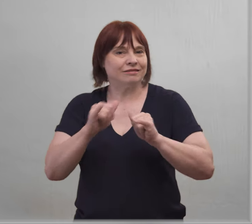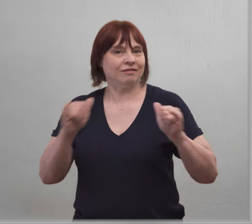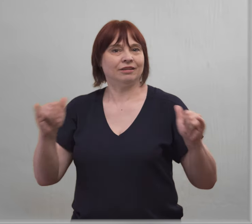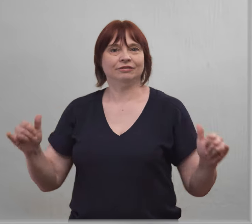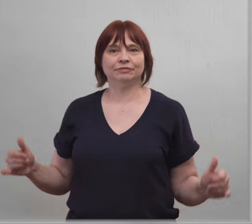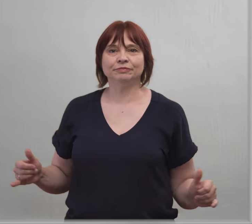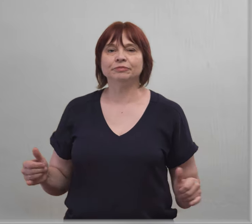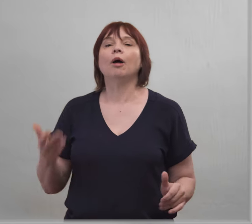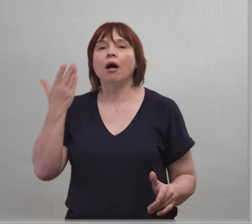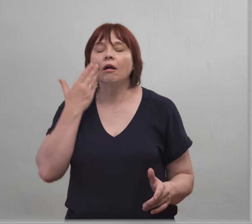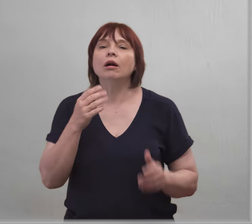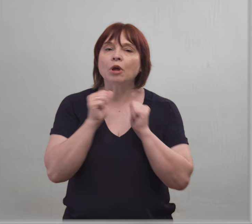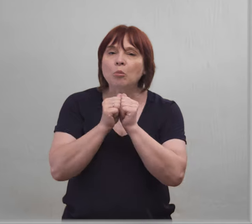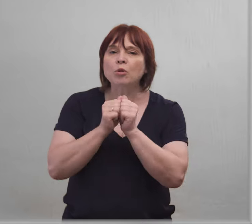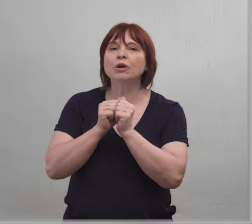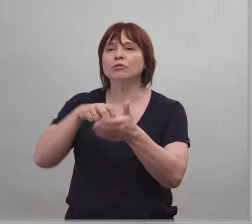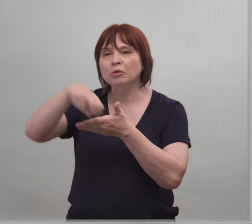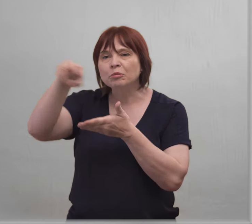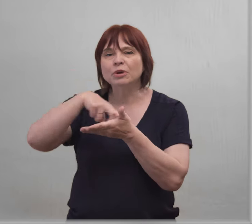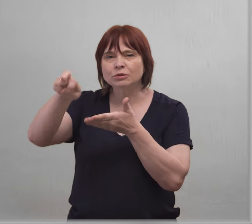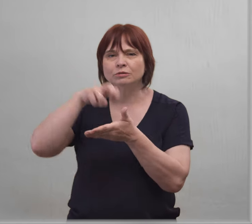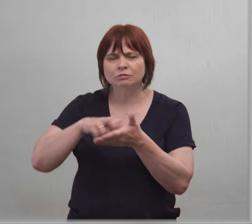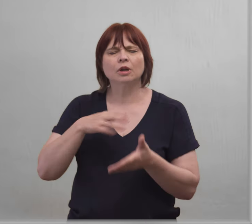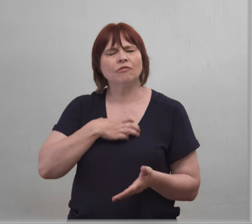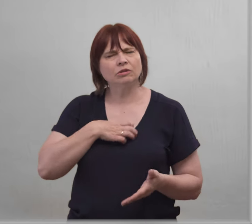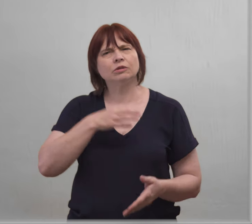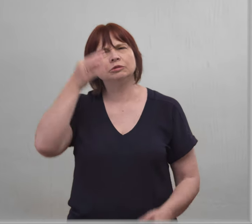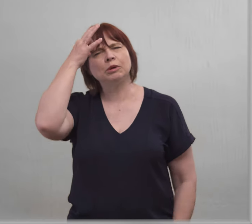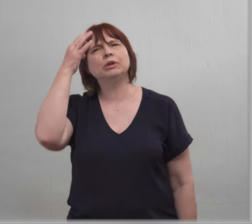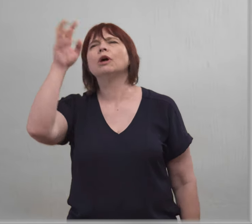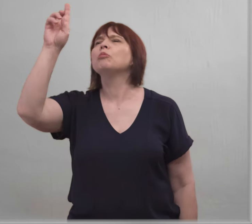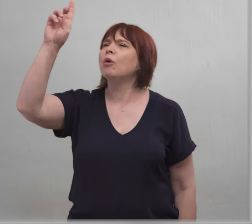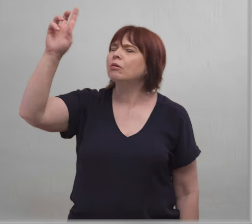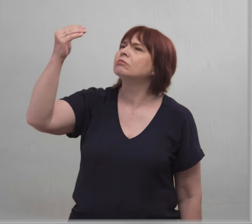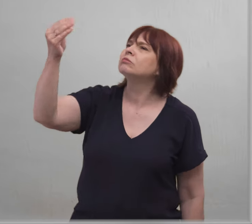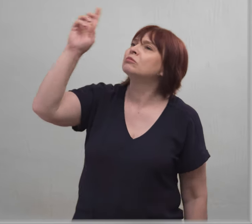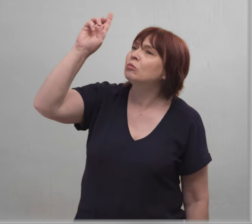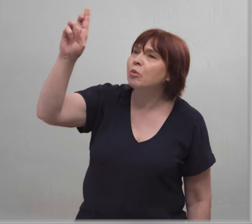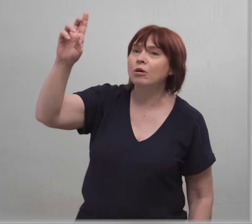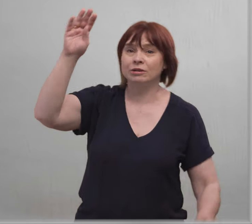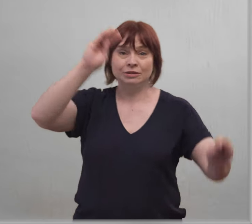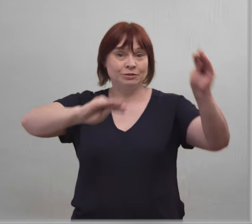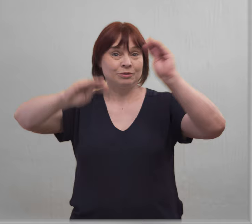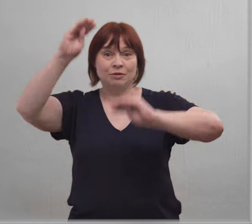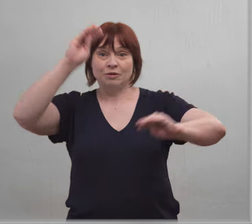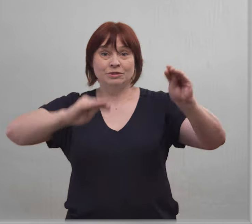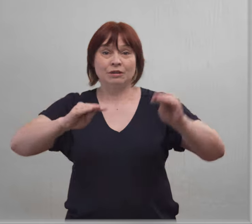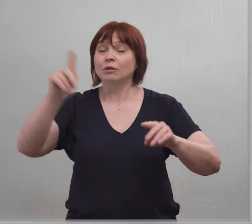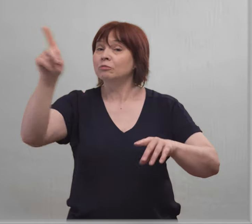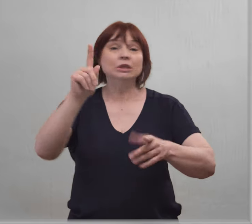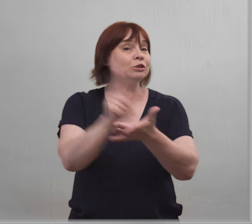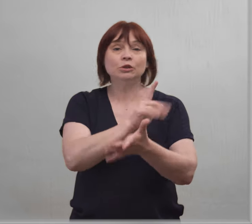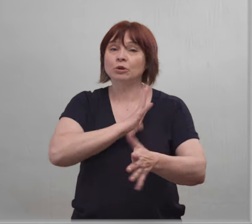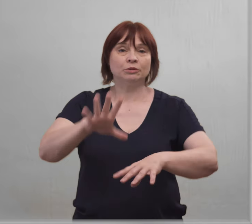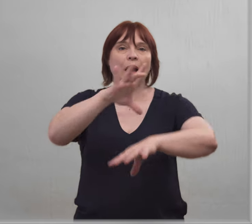поступают молитвенные просьбы, вы знаете, мы должны вспоминать Бога, который создал нас не быть рабами. Бог